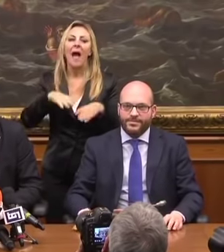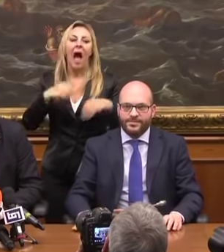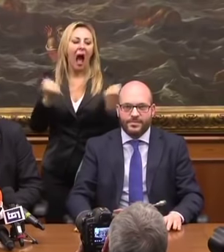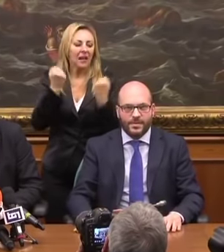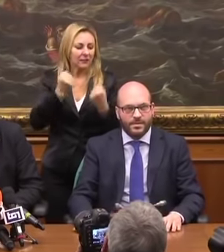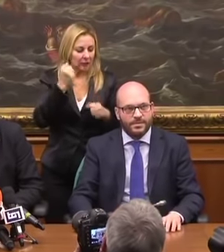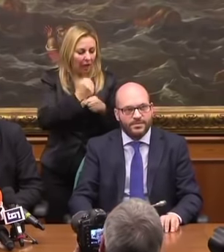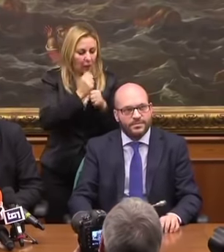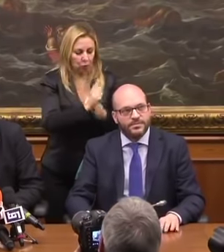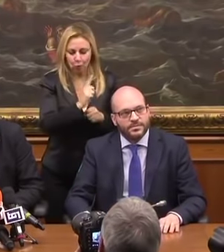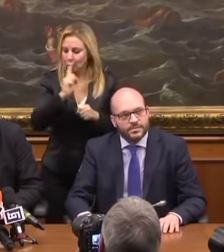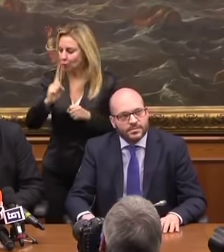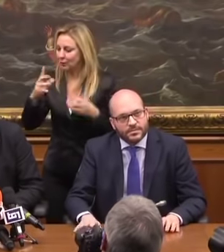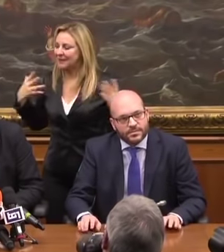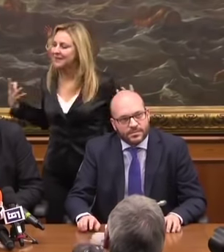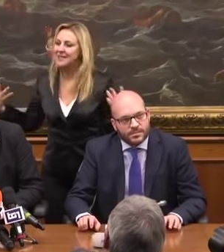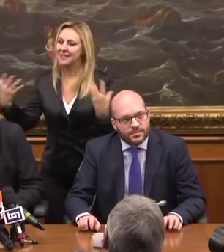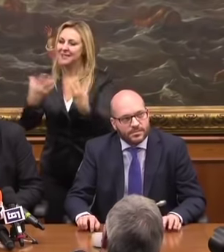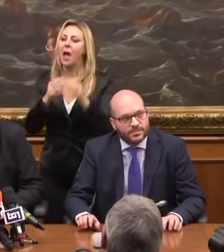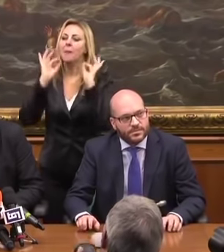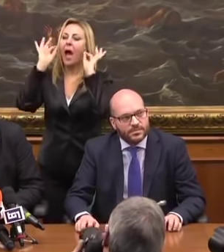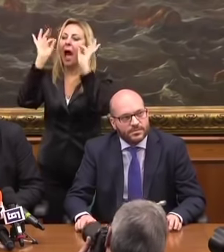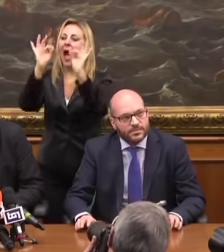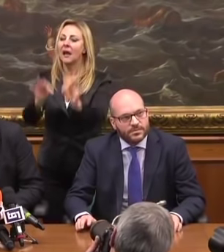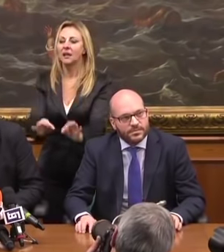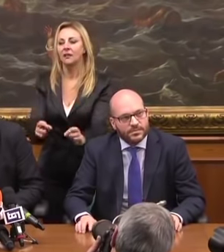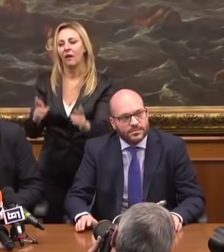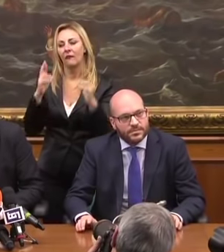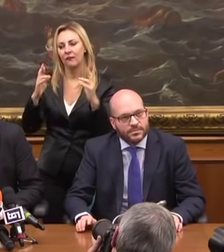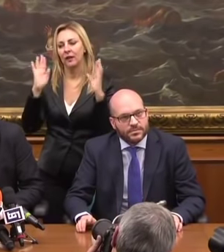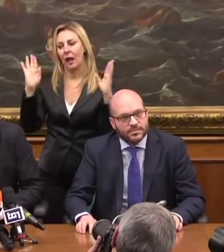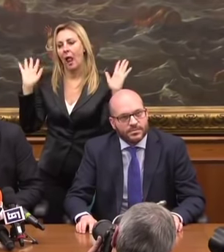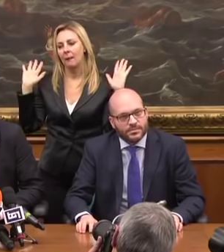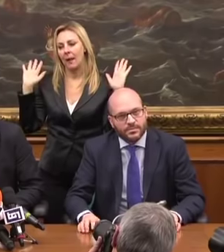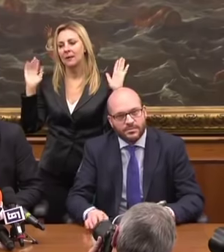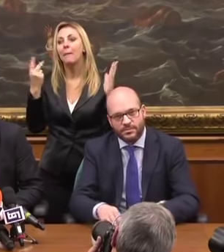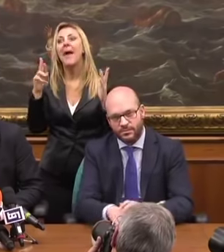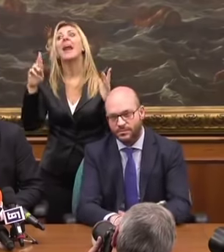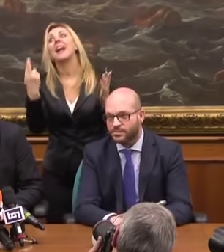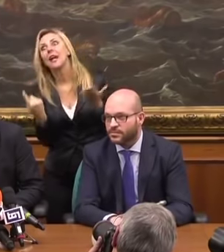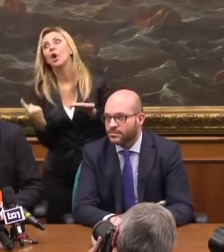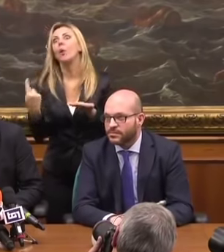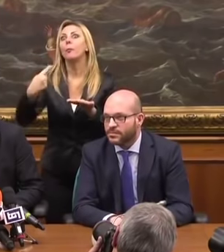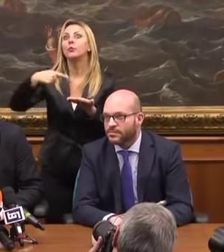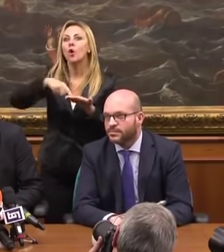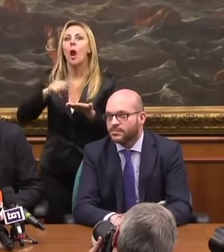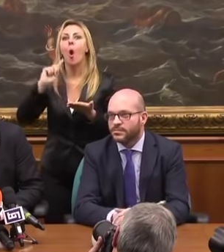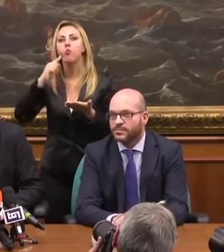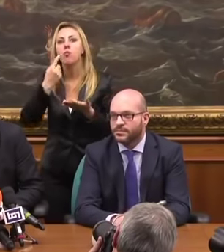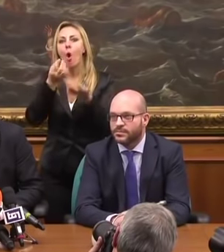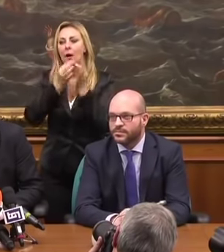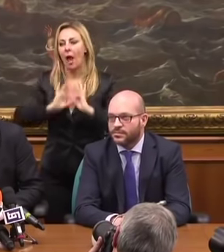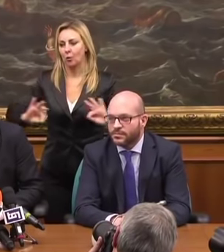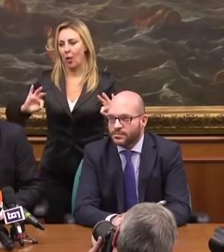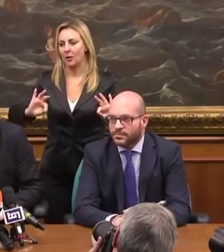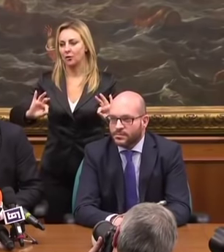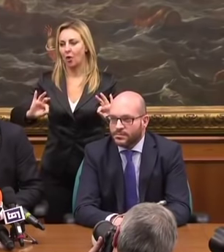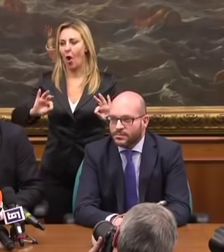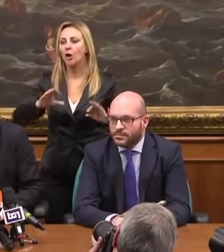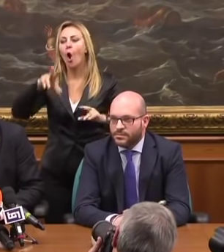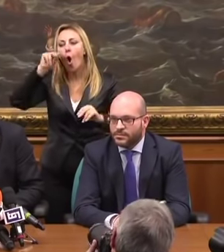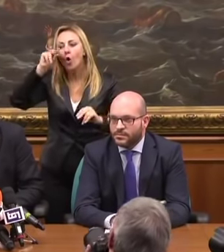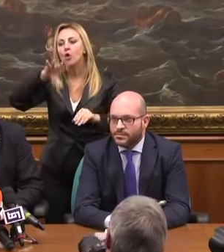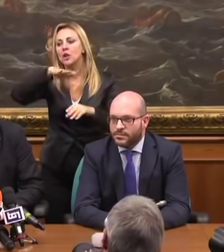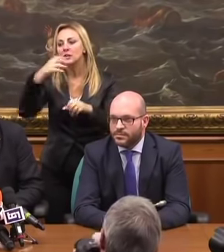partiti, per portare finalmente, per riportare la buona educazione, la conoscenza della nostra storia,